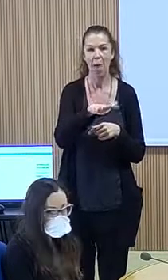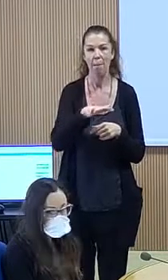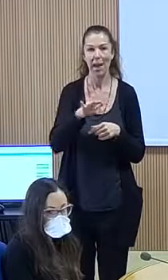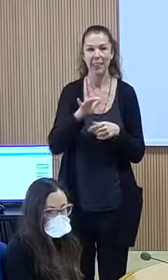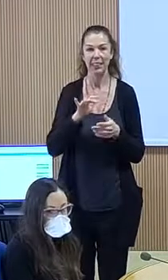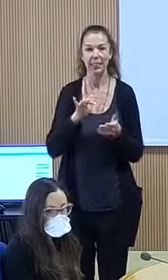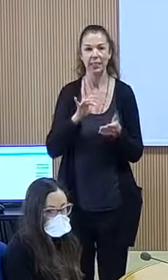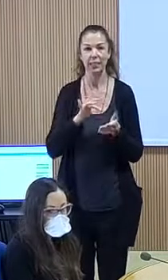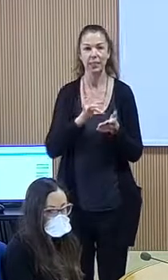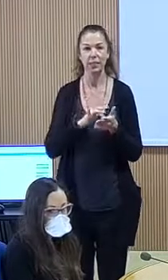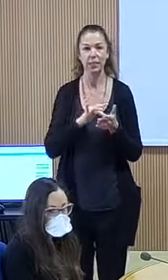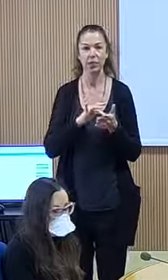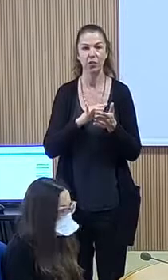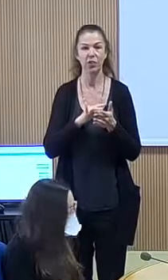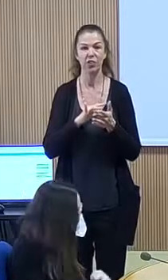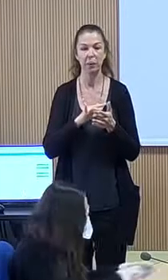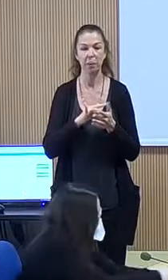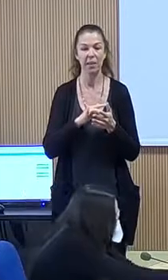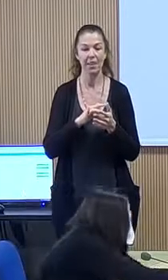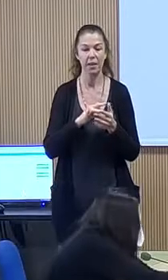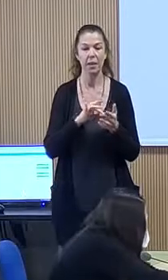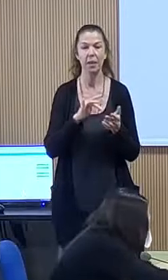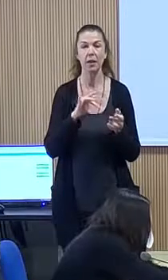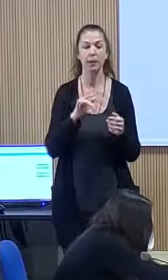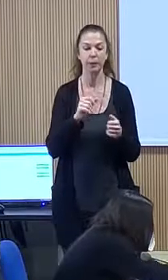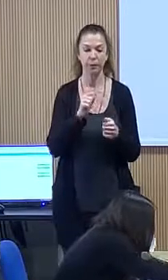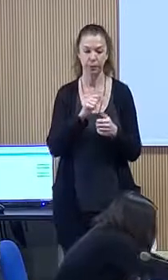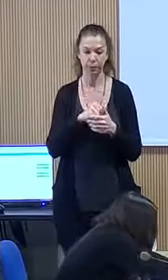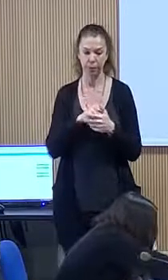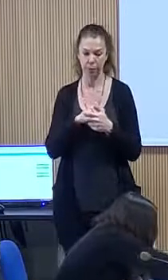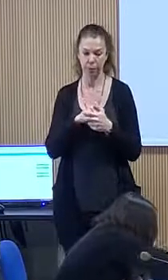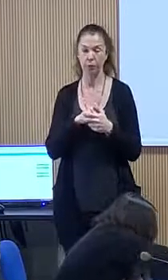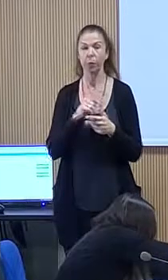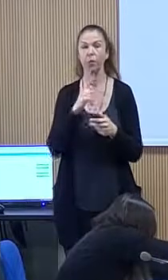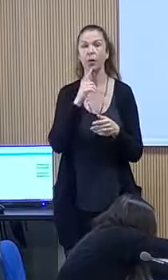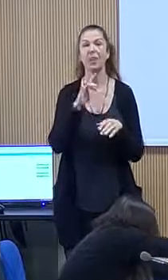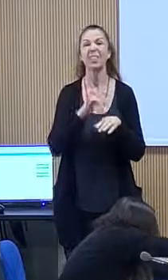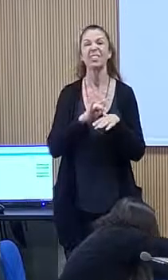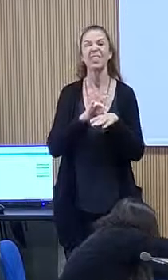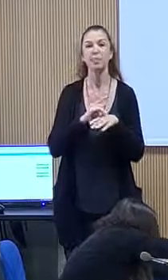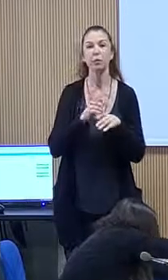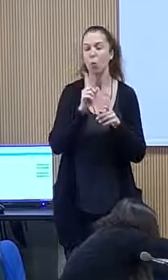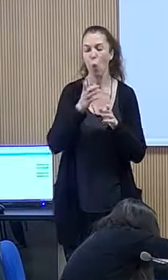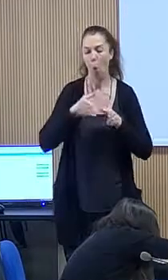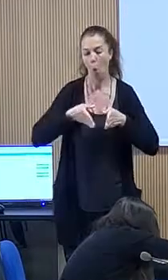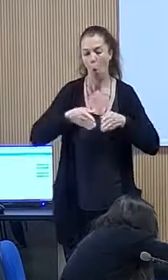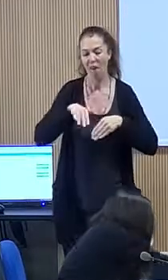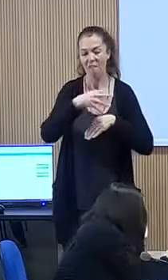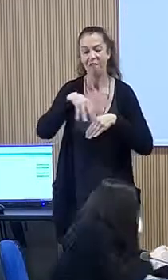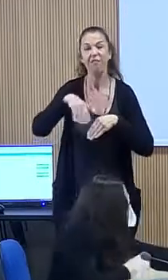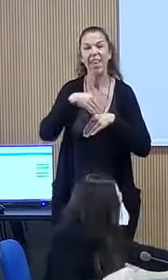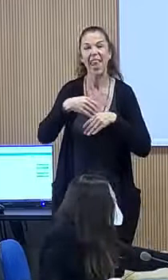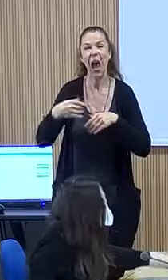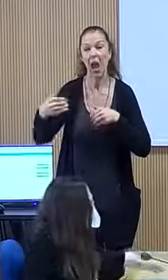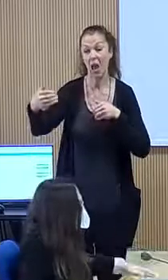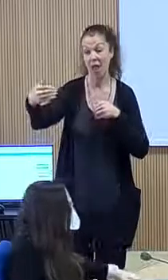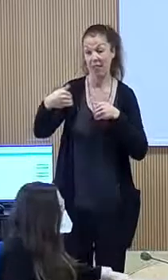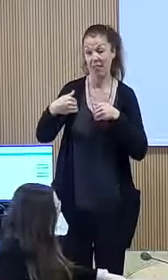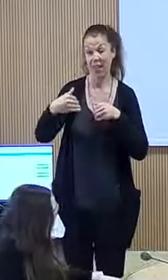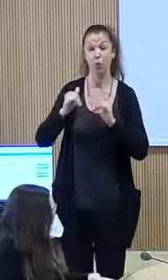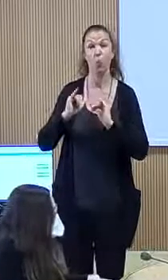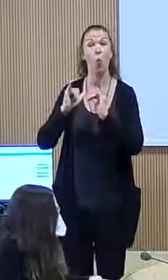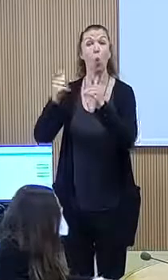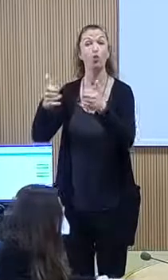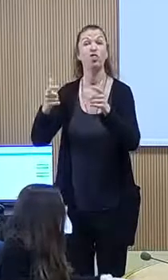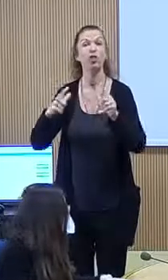fondamentalmente scusate quindi fondamentalmente le vie di penetrazione di uscita dalla città soprattutto verso il lago